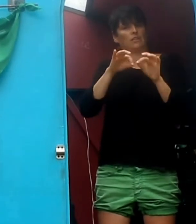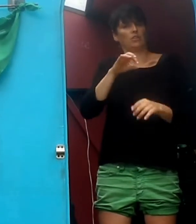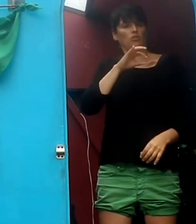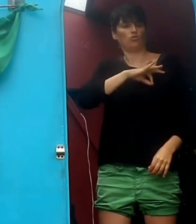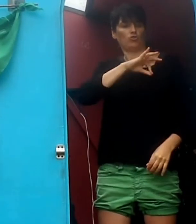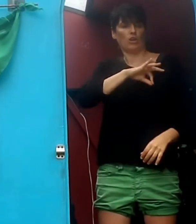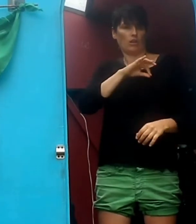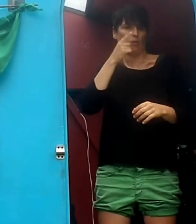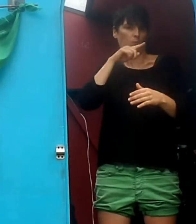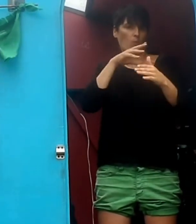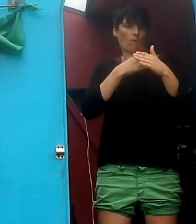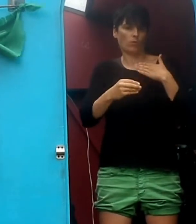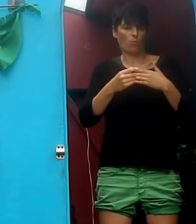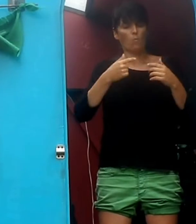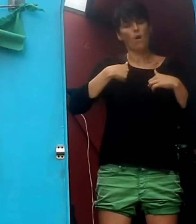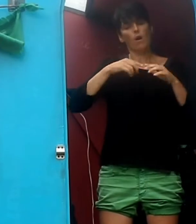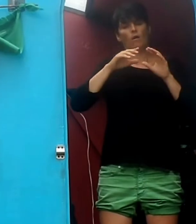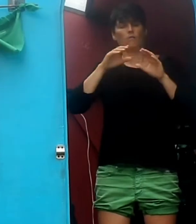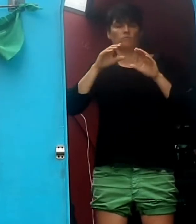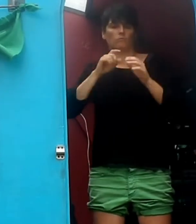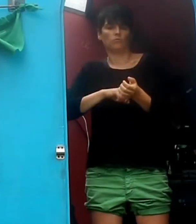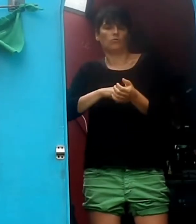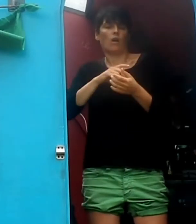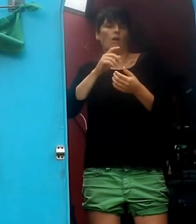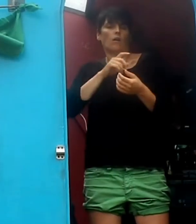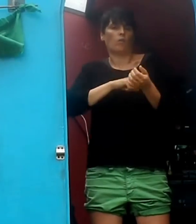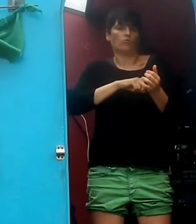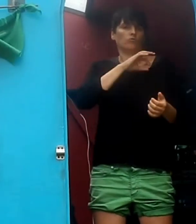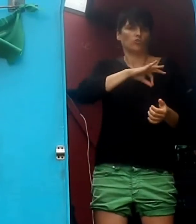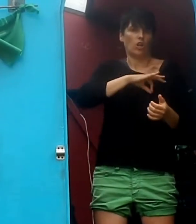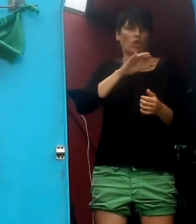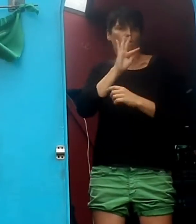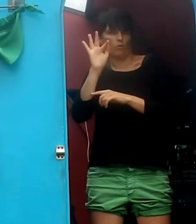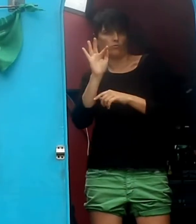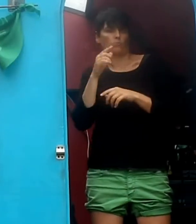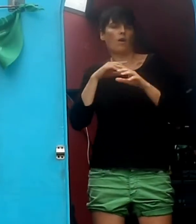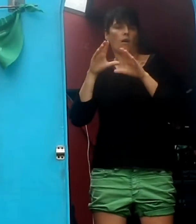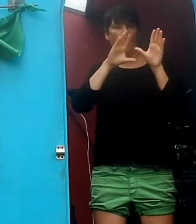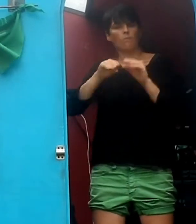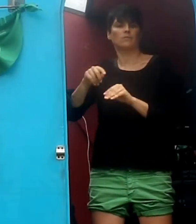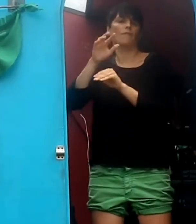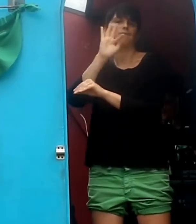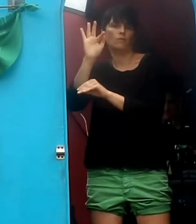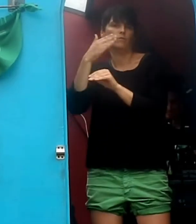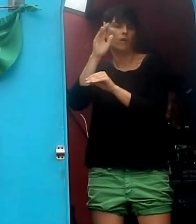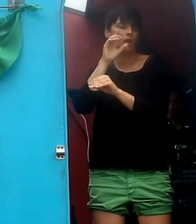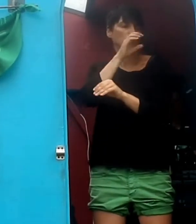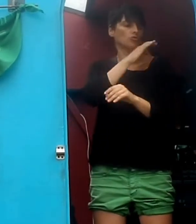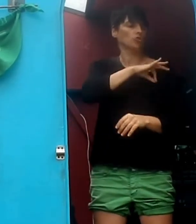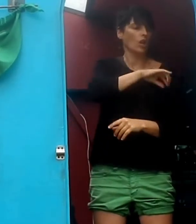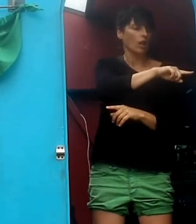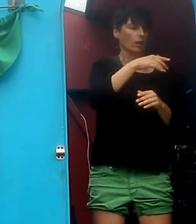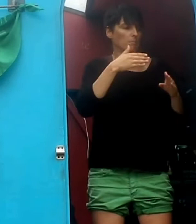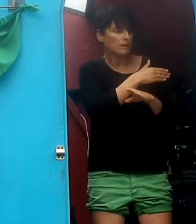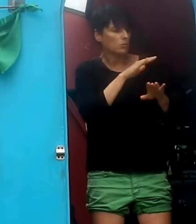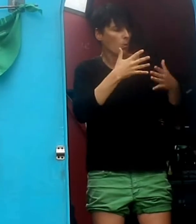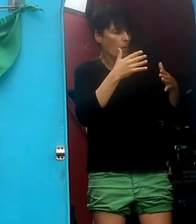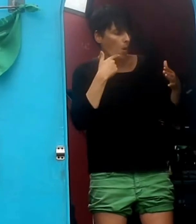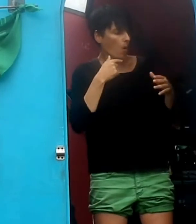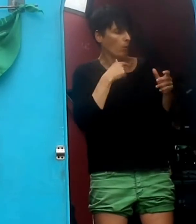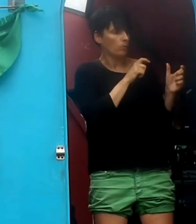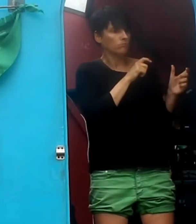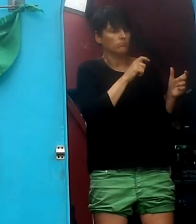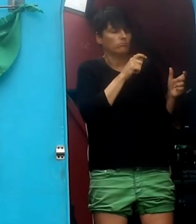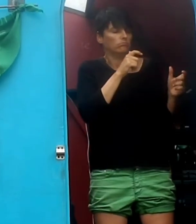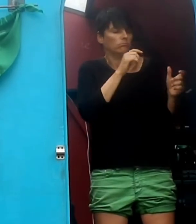Chili. Je suis franco-chilienne, après j'habite en France, du coup j'ai pas un suivi régulier de tout ce qui se